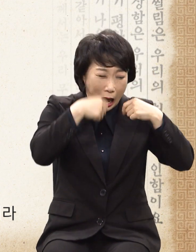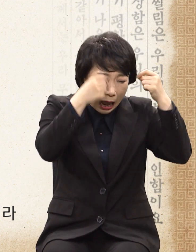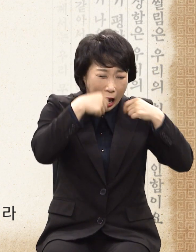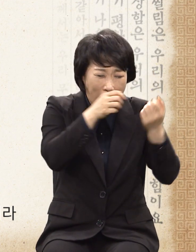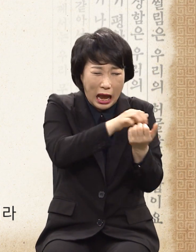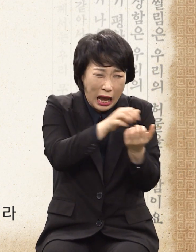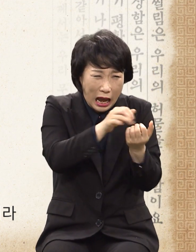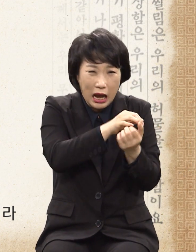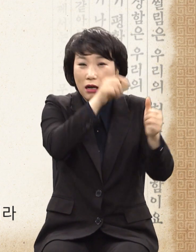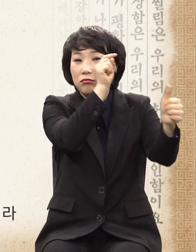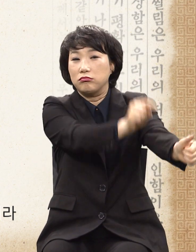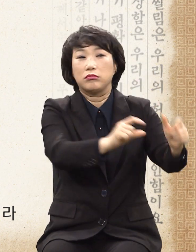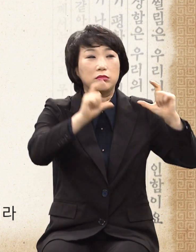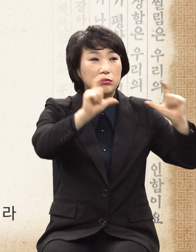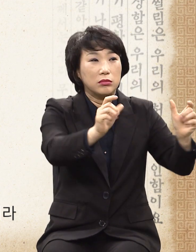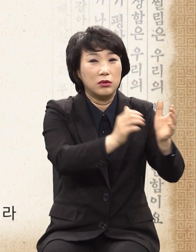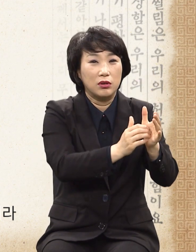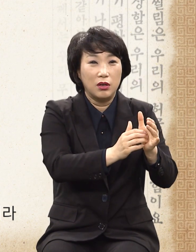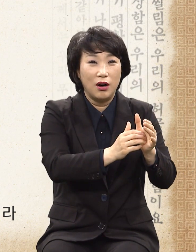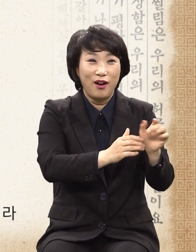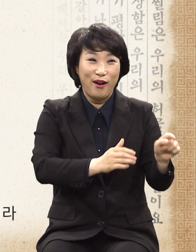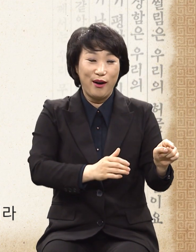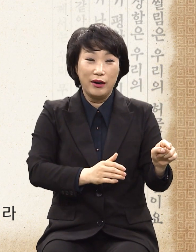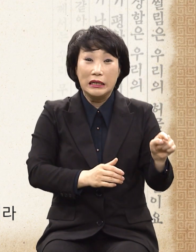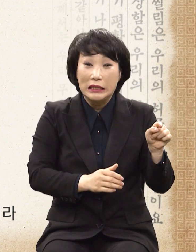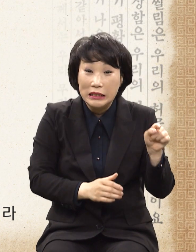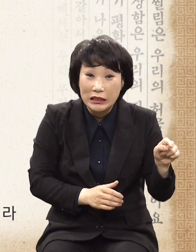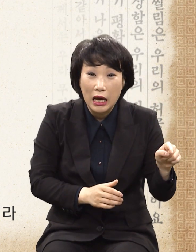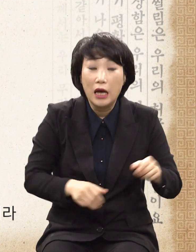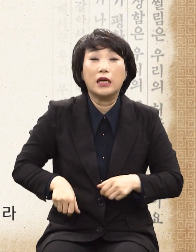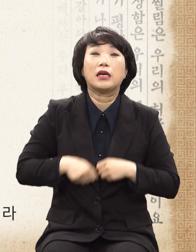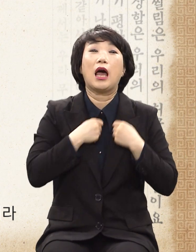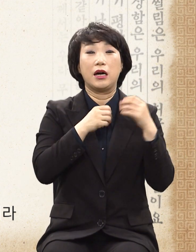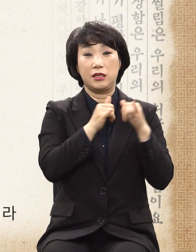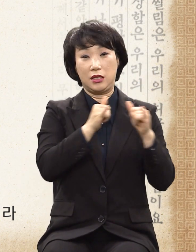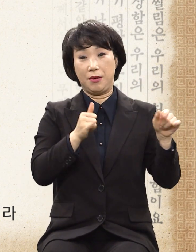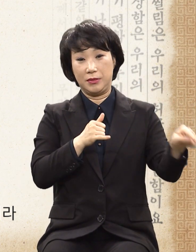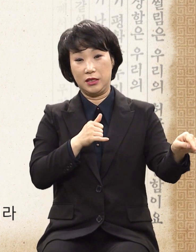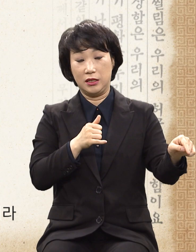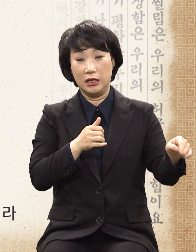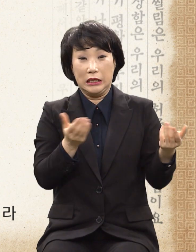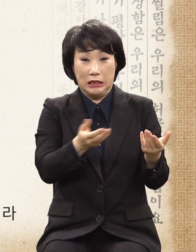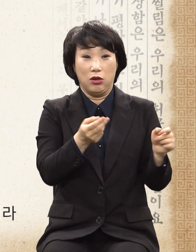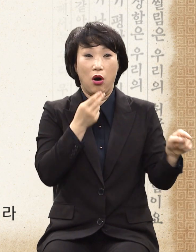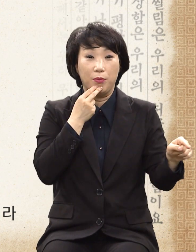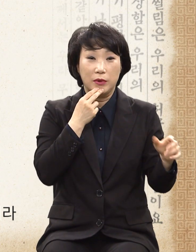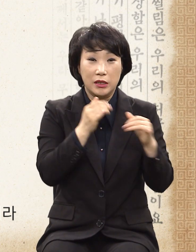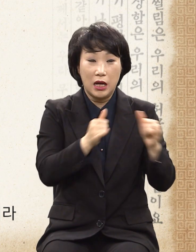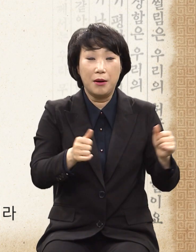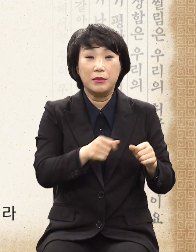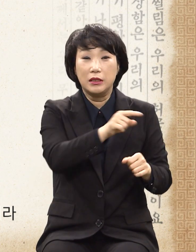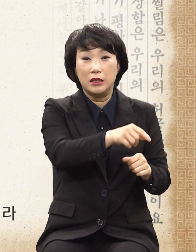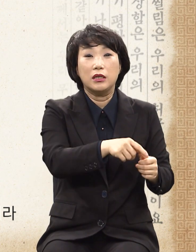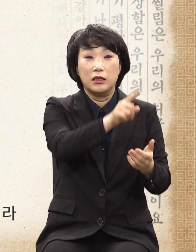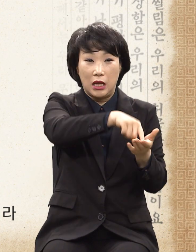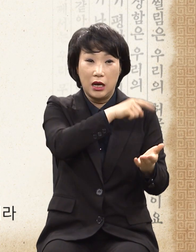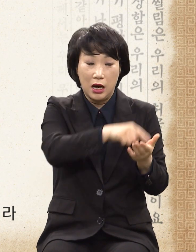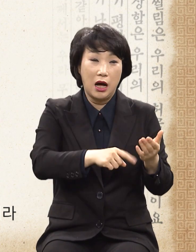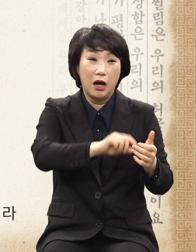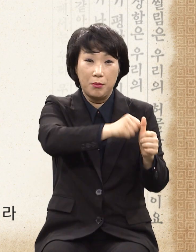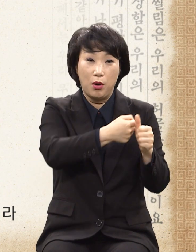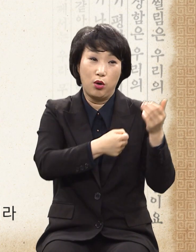피 흘려 이를 갈 믿게 하라. 이게 게으른 자, 일하지 않는 자가 받는